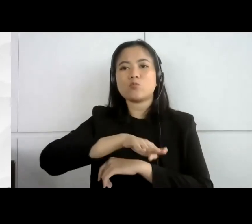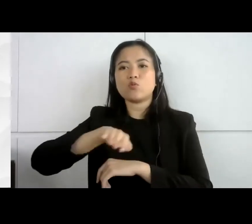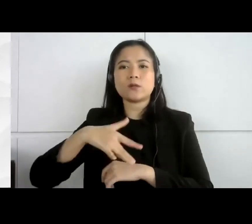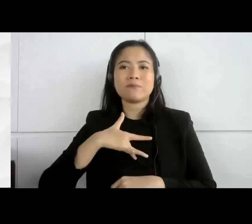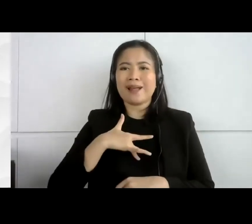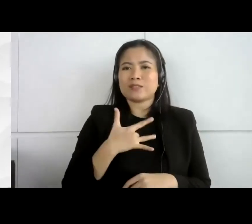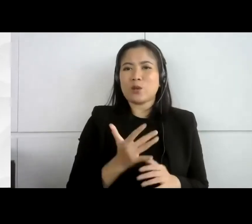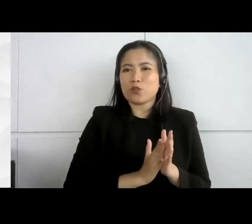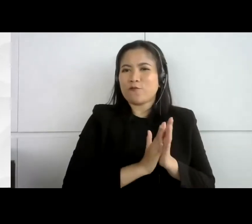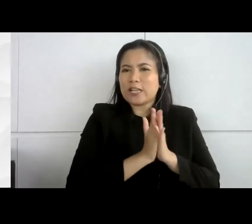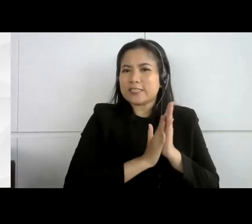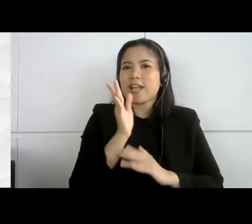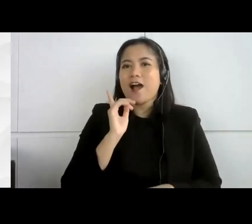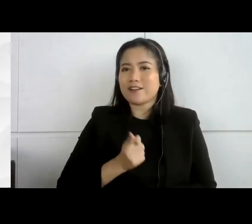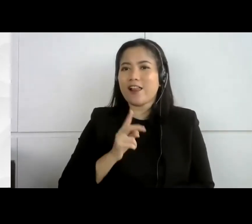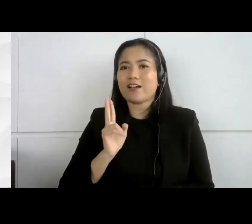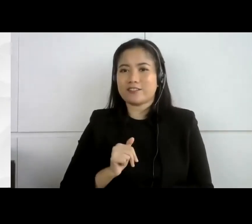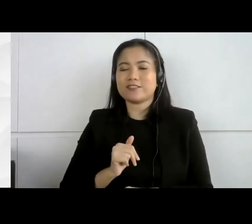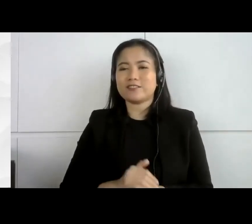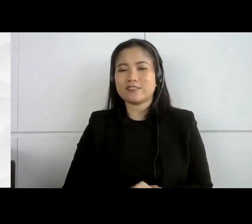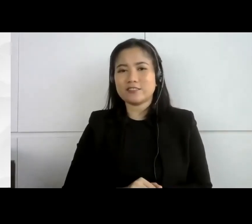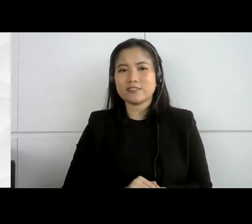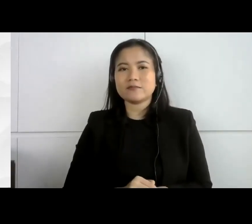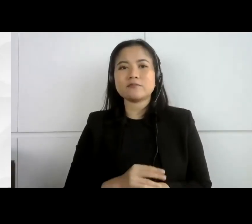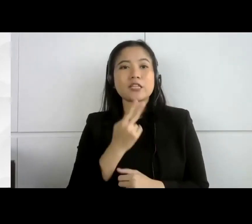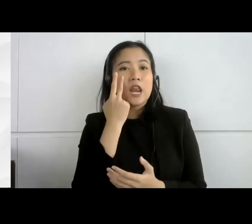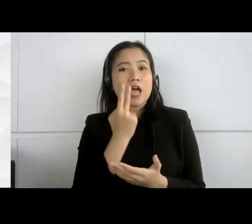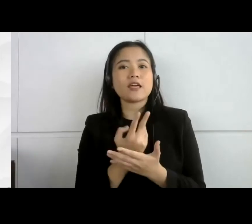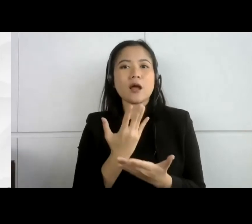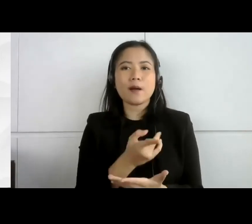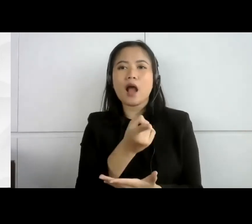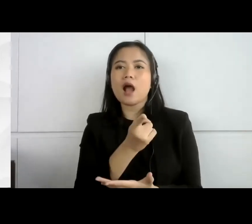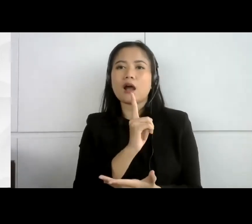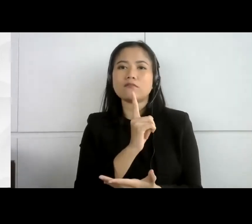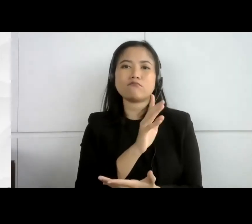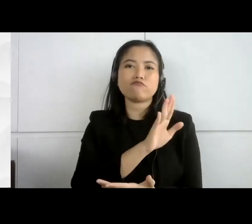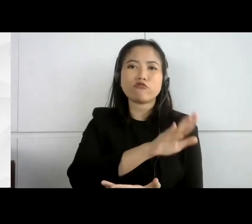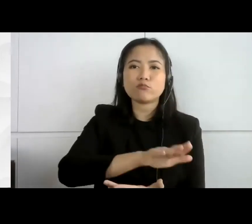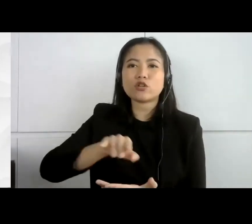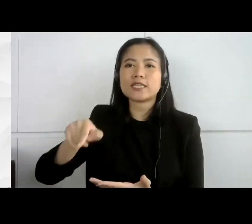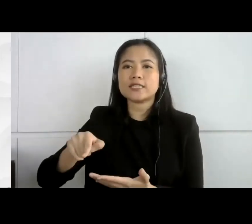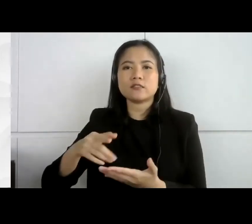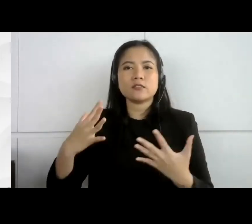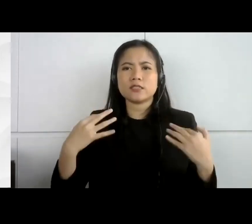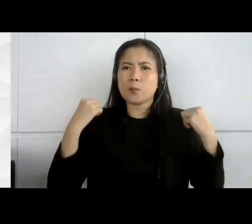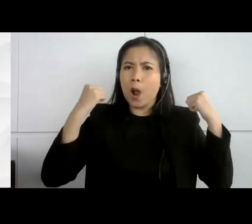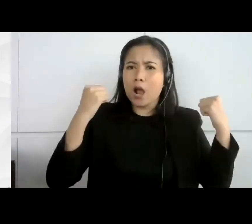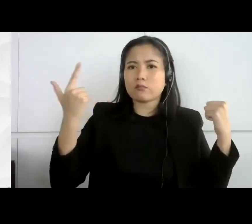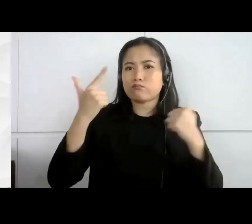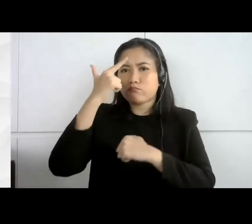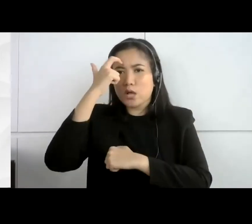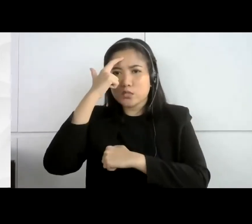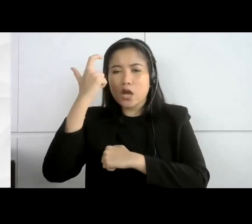termotivasi kembali. Hal tersebut dapat kami lihat dari semangat anak-anak belajar selama proses